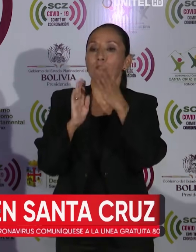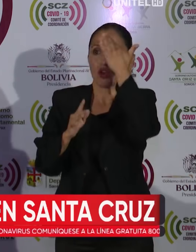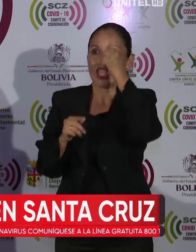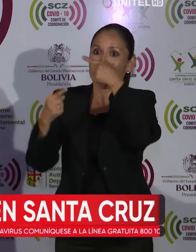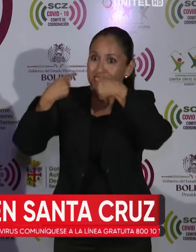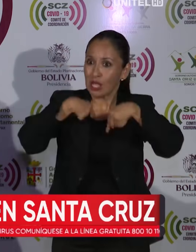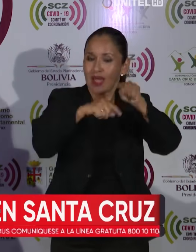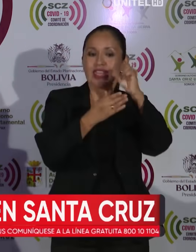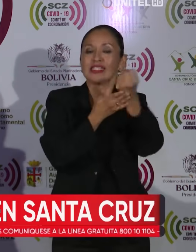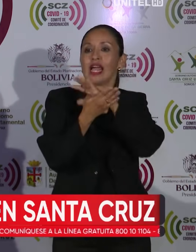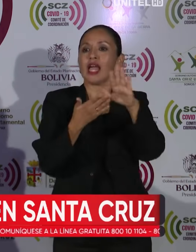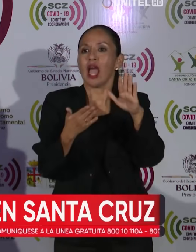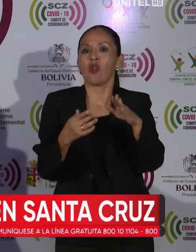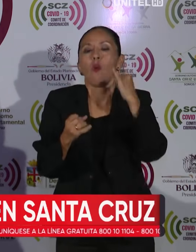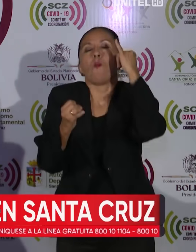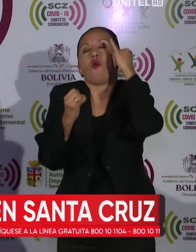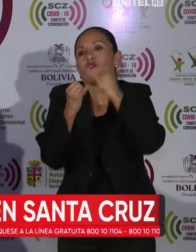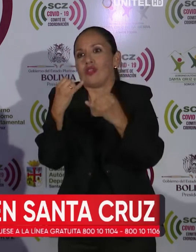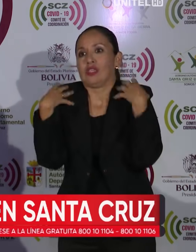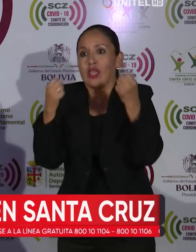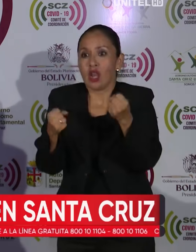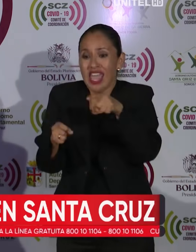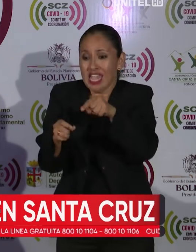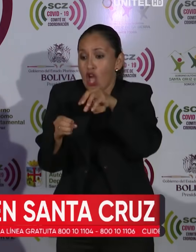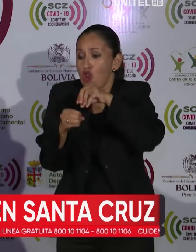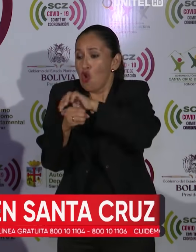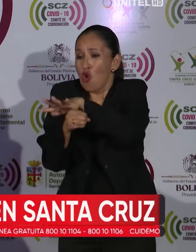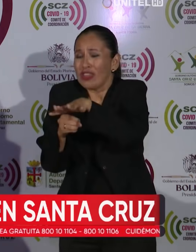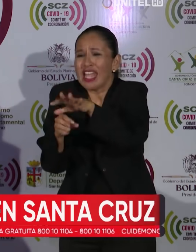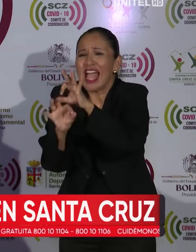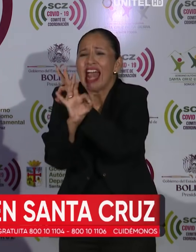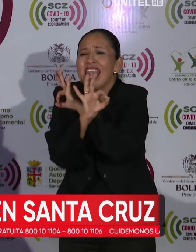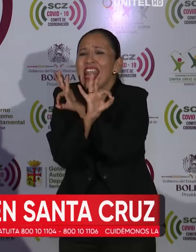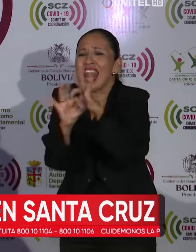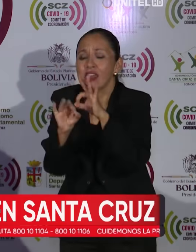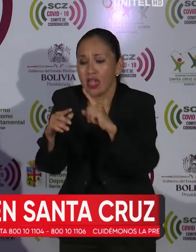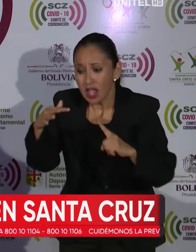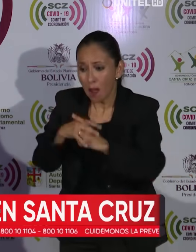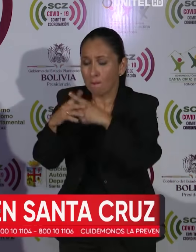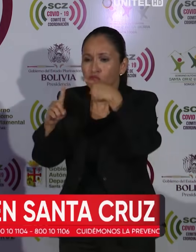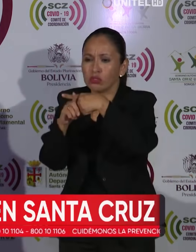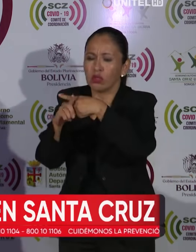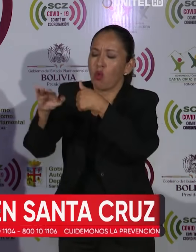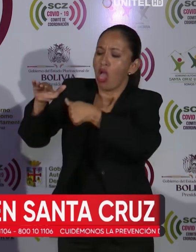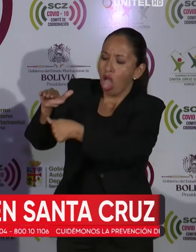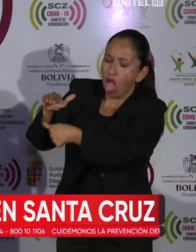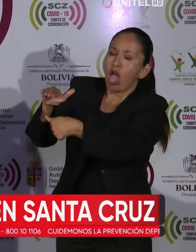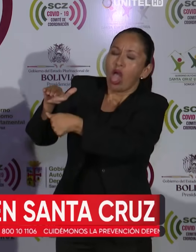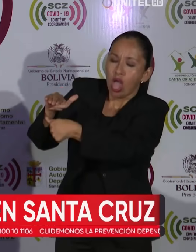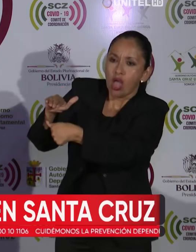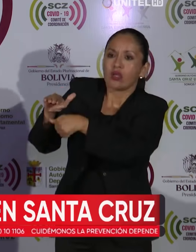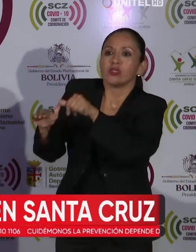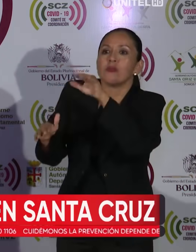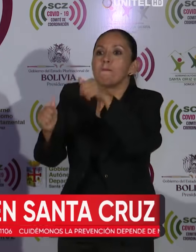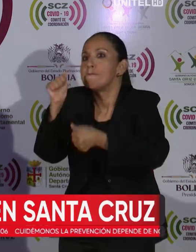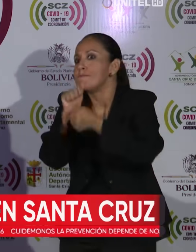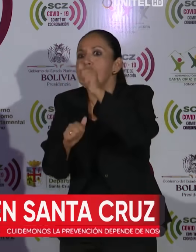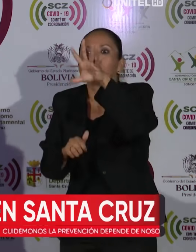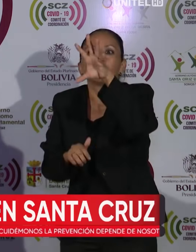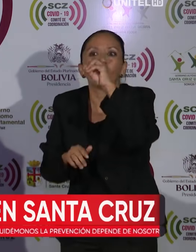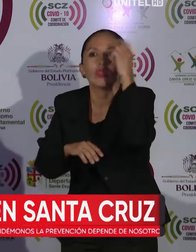pueblo. Es una señora que no contagió absolutamente a nadie. Ha estado con nosotros más de 50